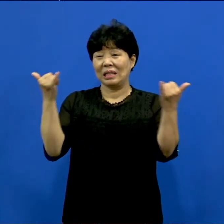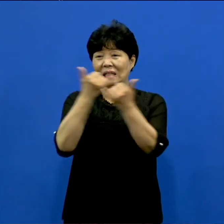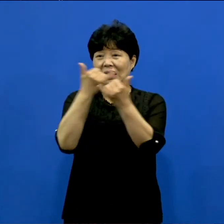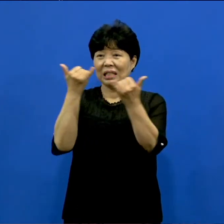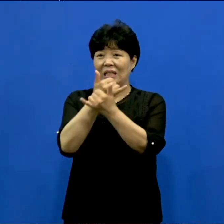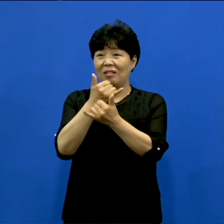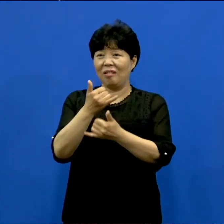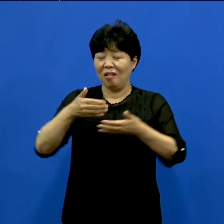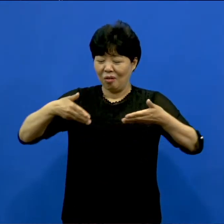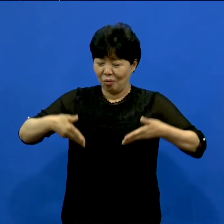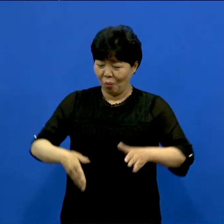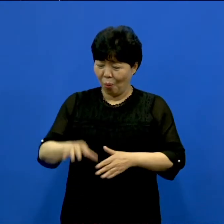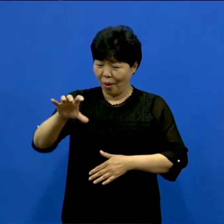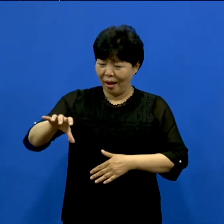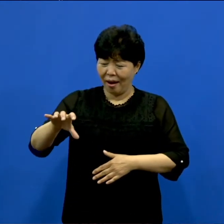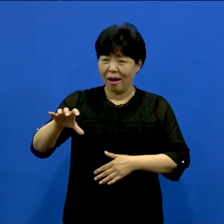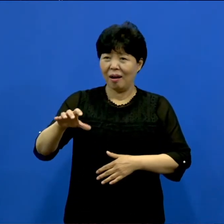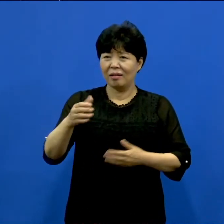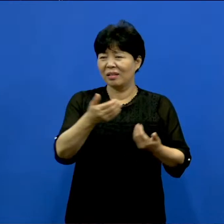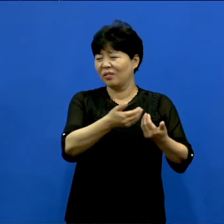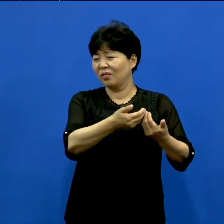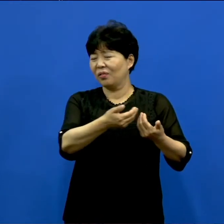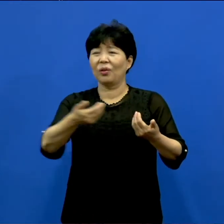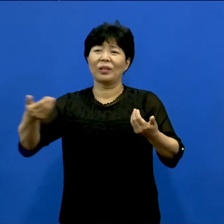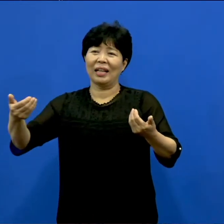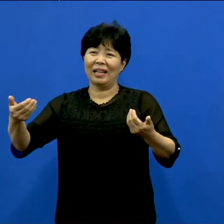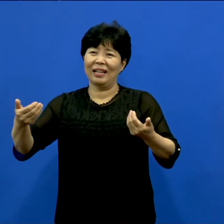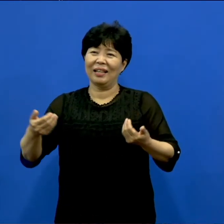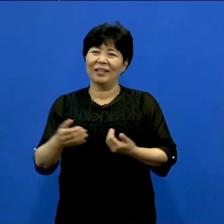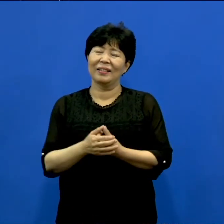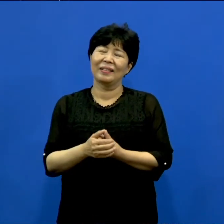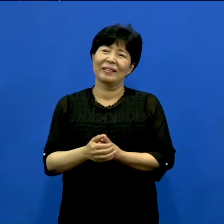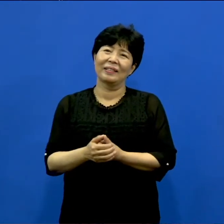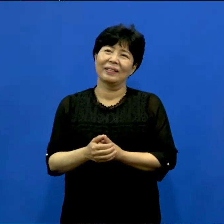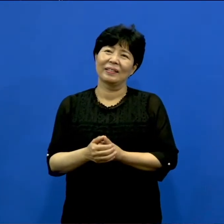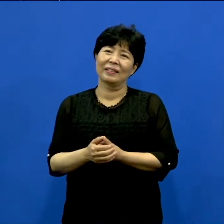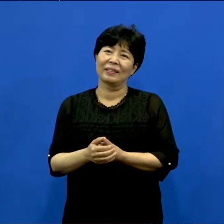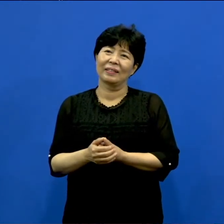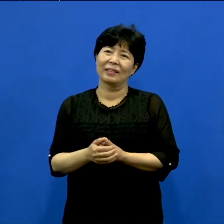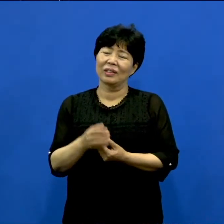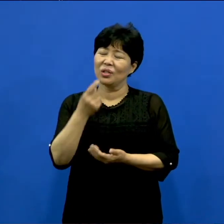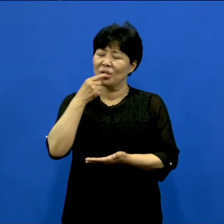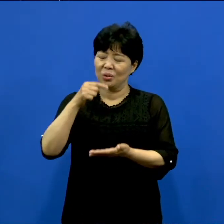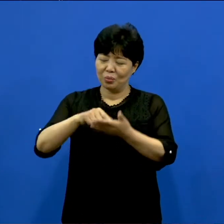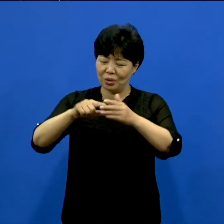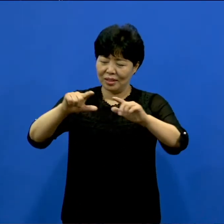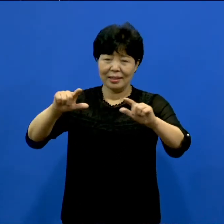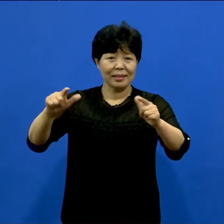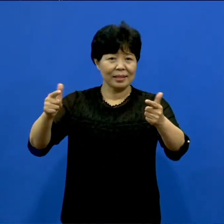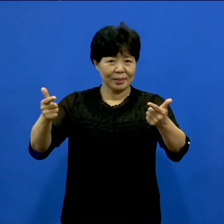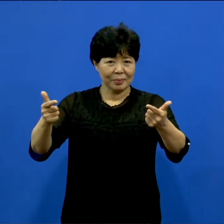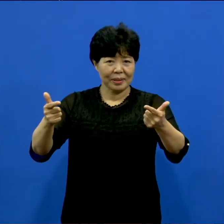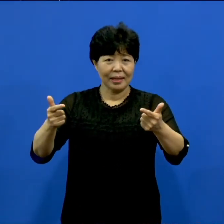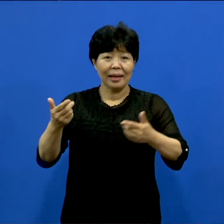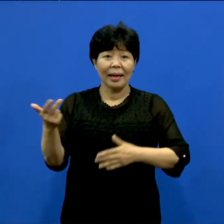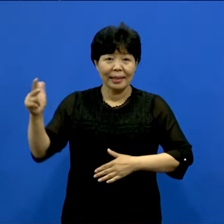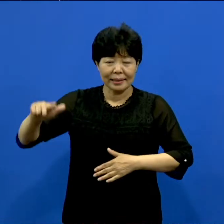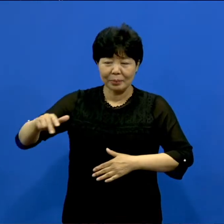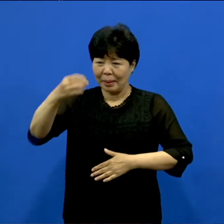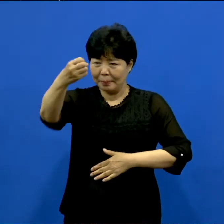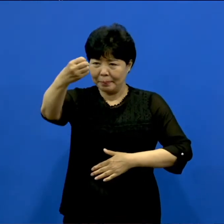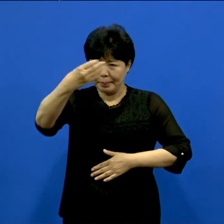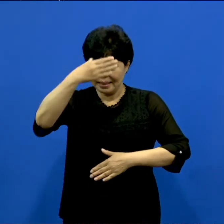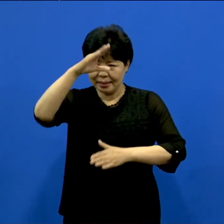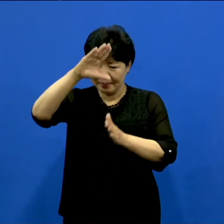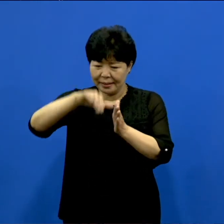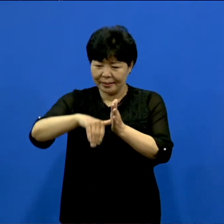아들을 말씀이 떨어지자마자 번제로 드리는 거예요. 여러분 하나같이 쉬운 일이 아닙니다. 그러나 그대로 순종하는 것입니다. 이것은 뭘